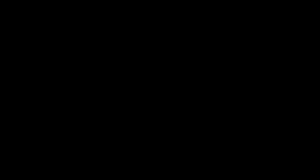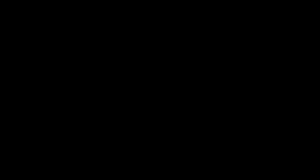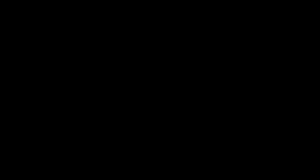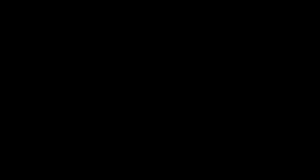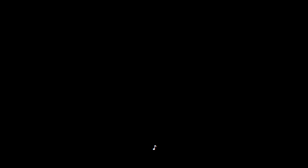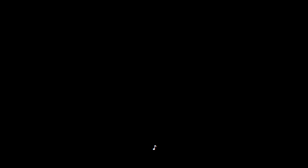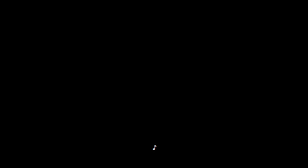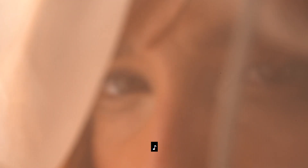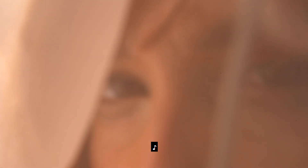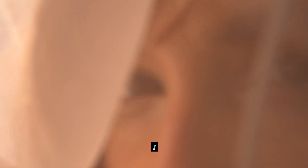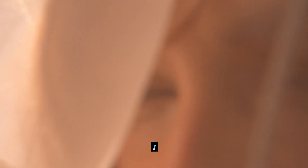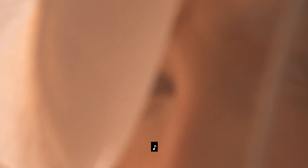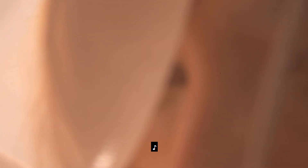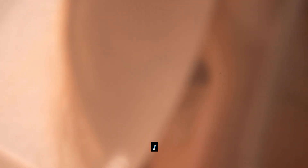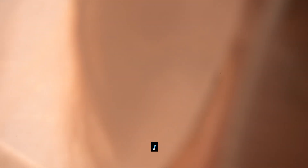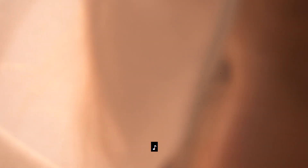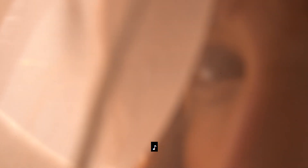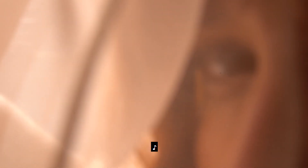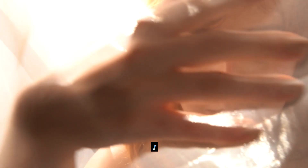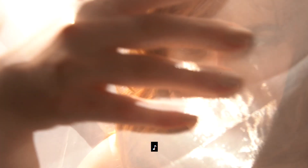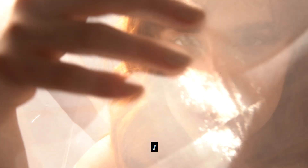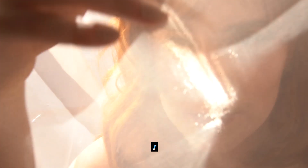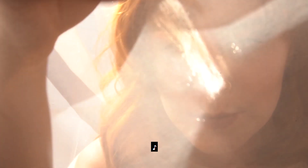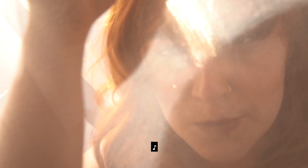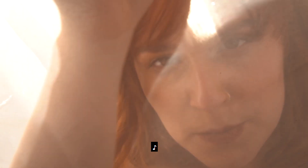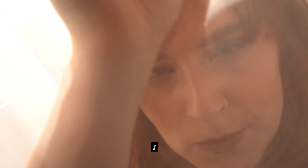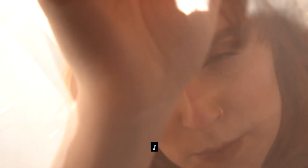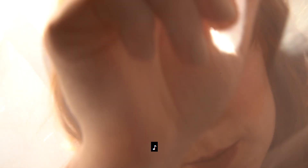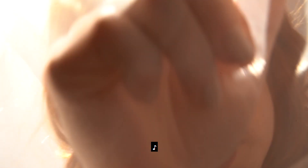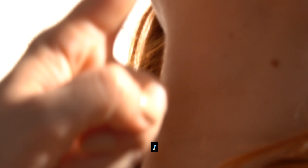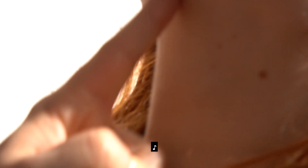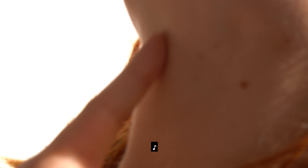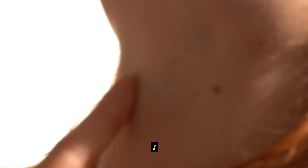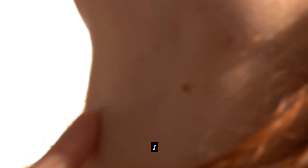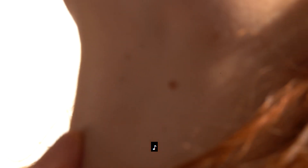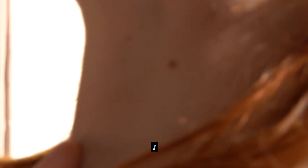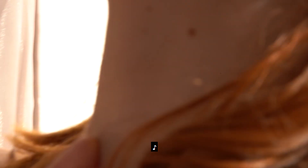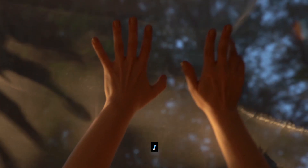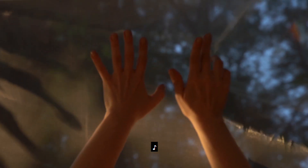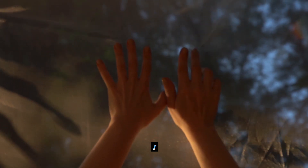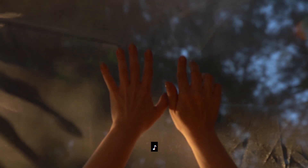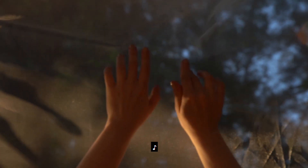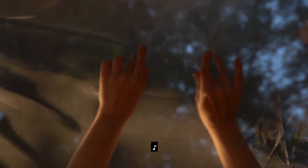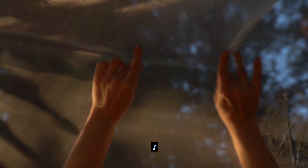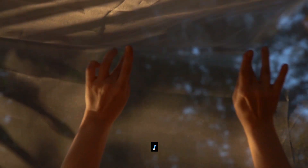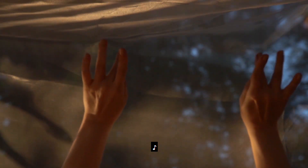Por trás de um tecido translúcido bege, a claridade do sol revela detalhes do rosto, mãos e dos braços de Luísa, que se